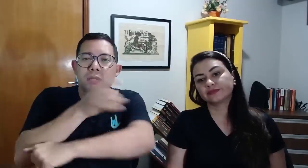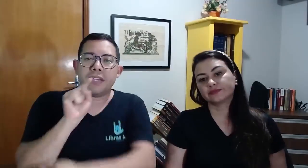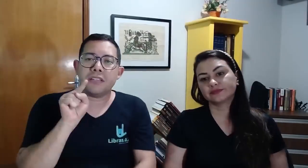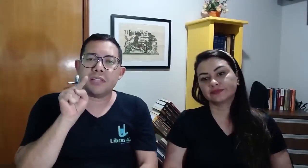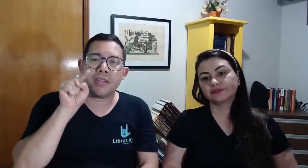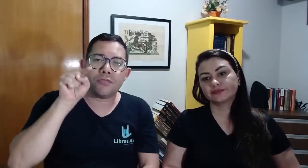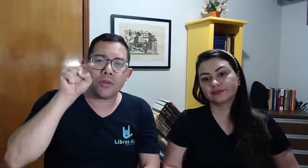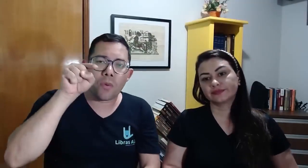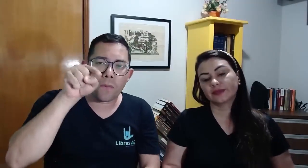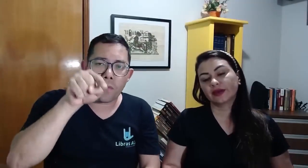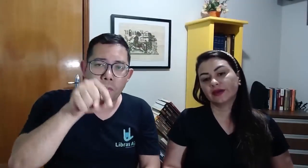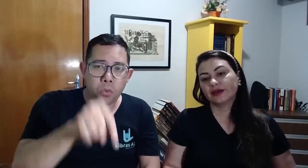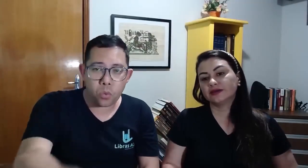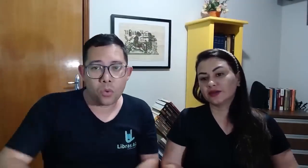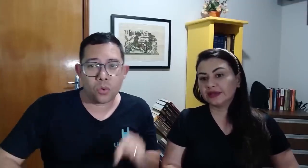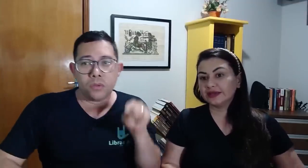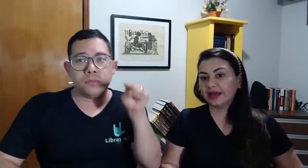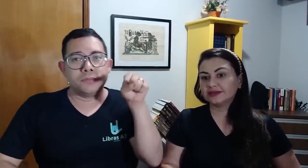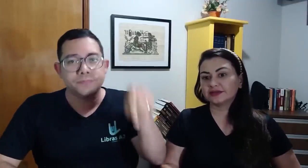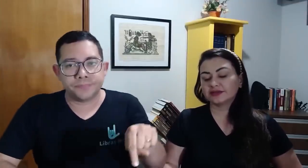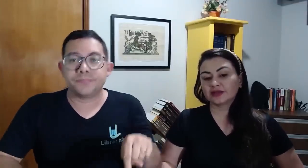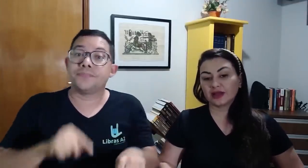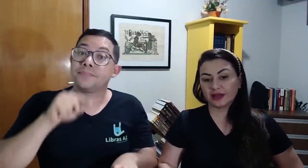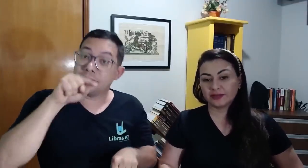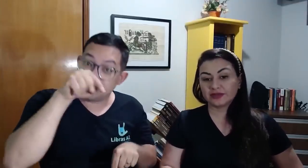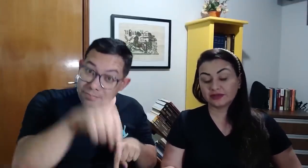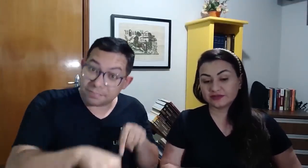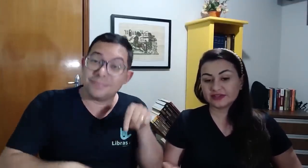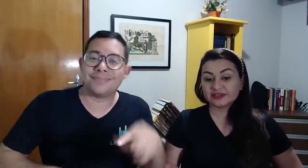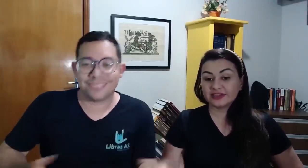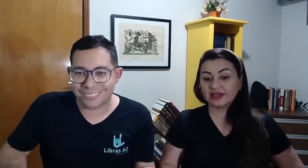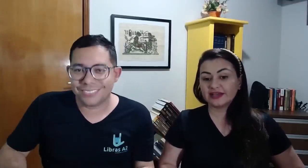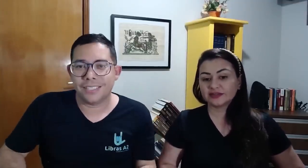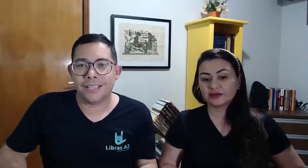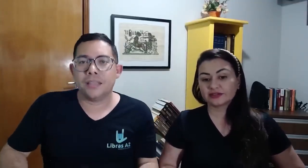semente foi... Isso enriquece, às vezes, muitas das vezes, enriquece a nossa